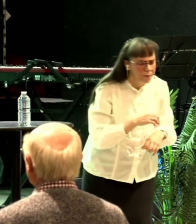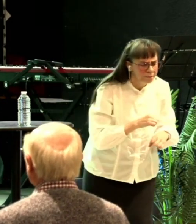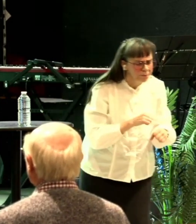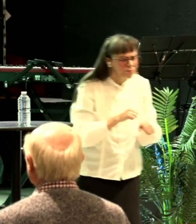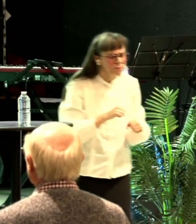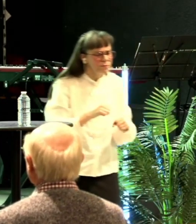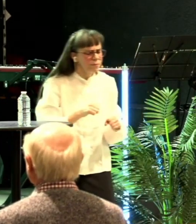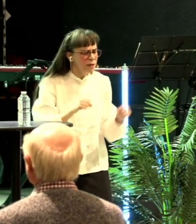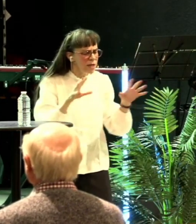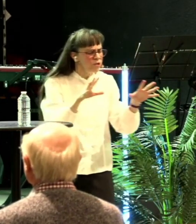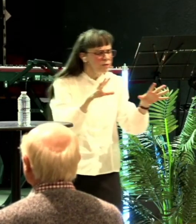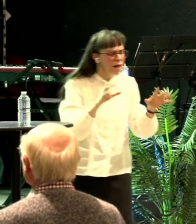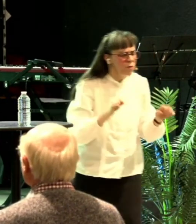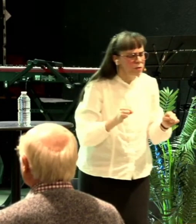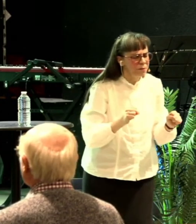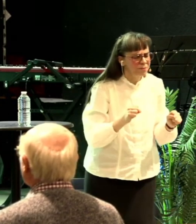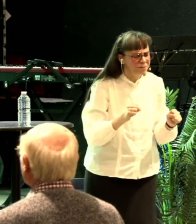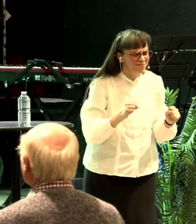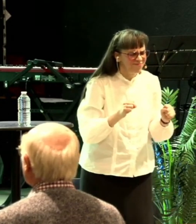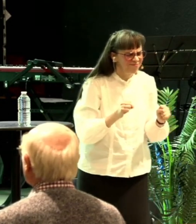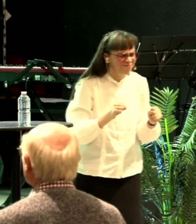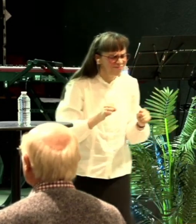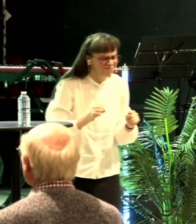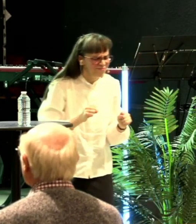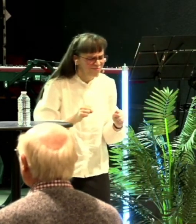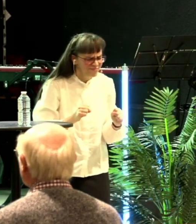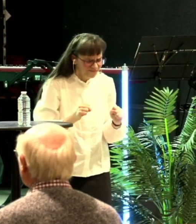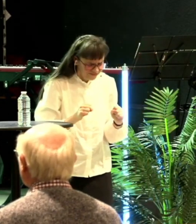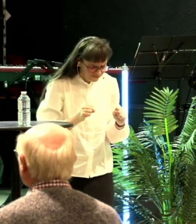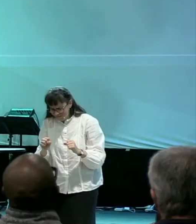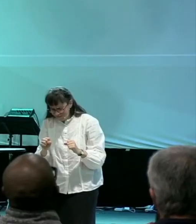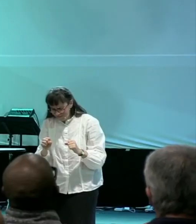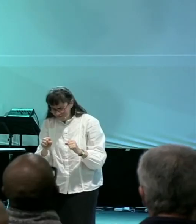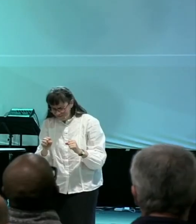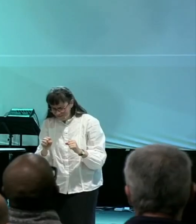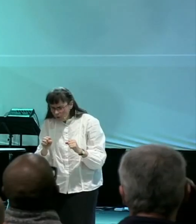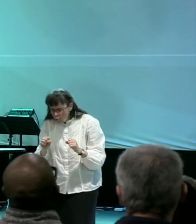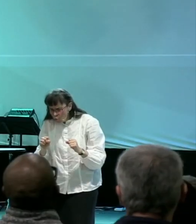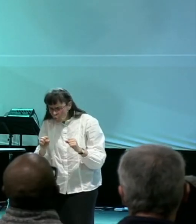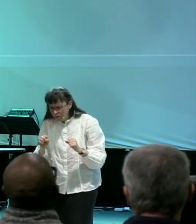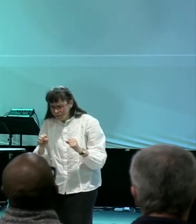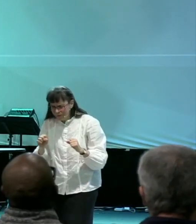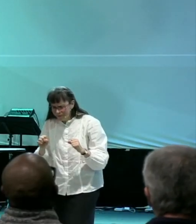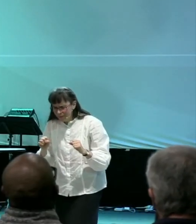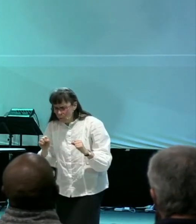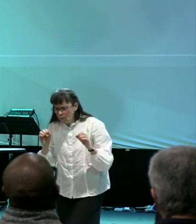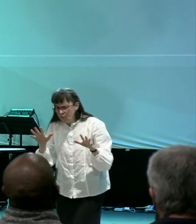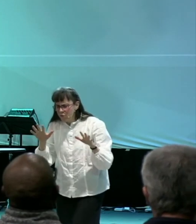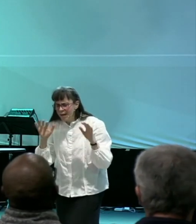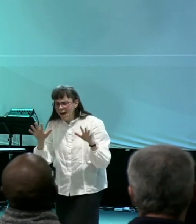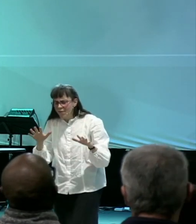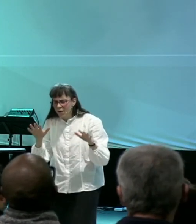Seigneur, c'est ton moment. It's your time, Lord. Seigneur, nous refusons les mensonges de Satan au nom de